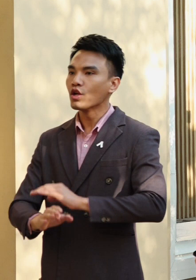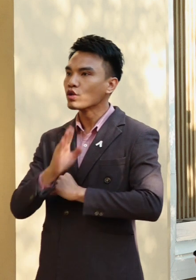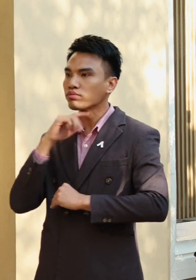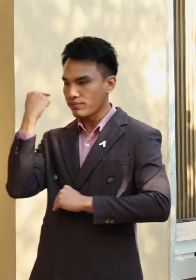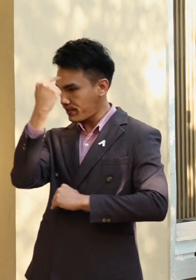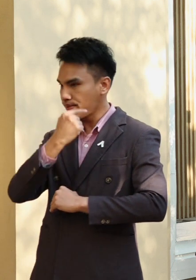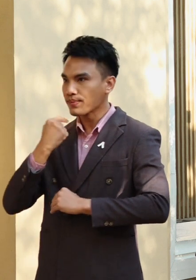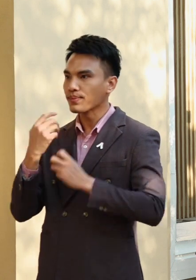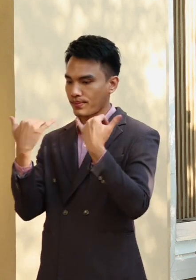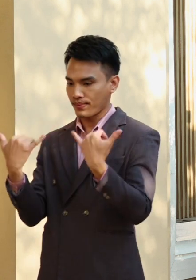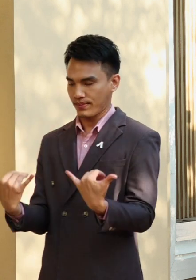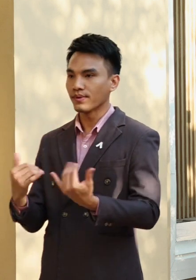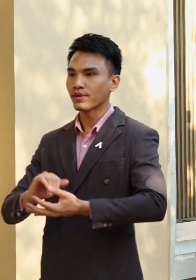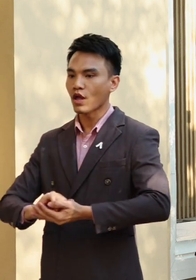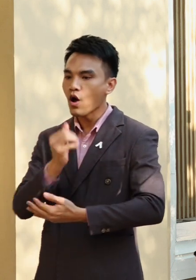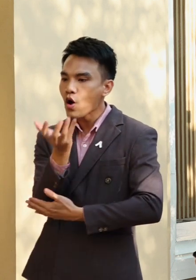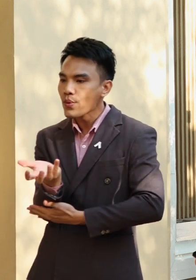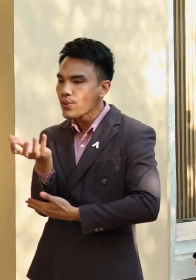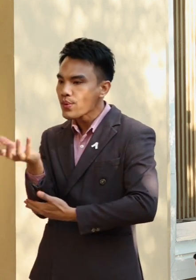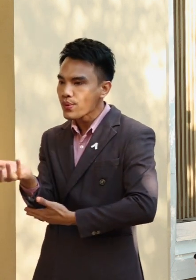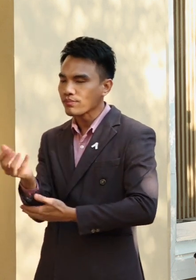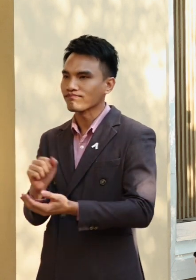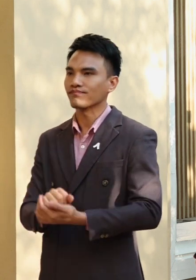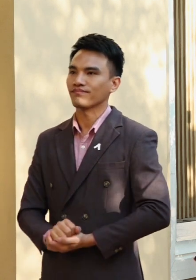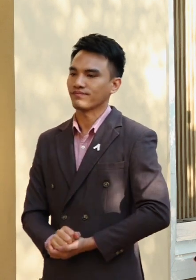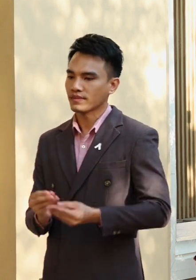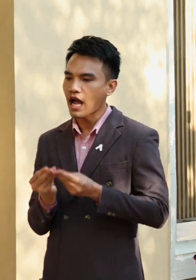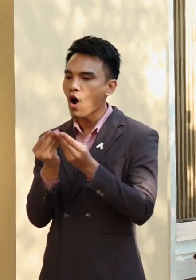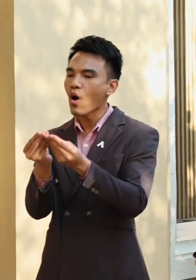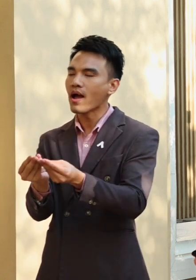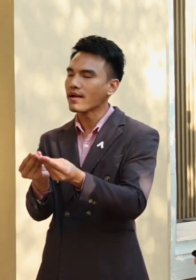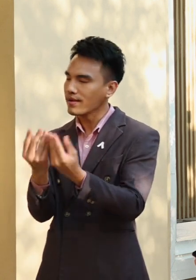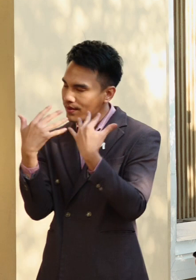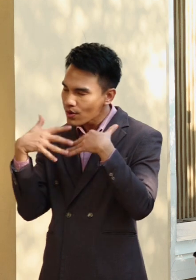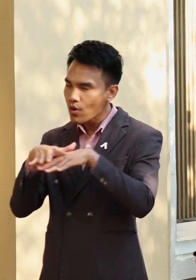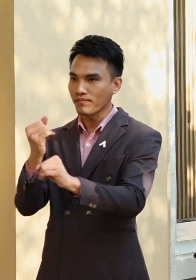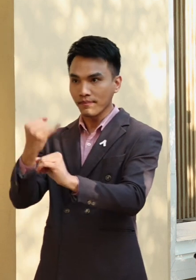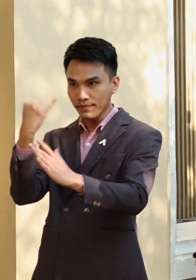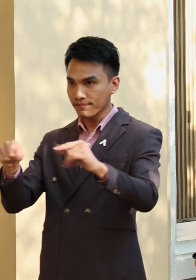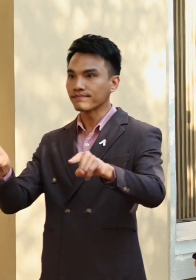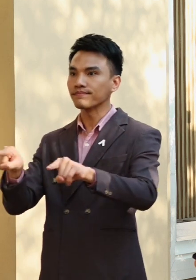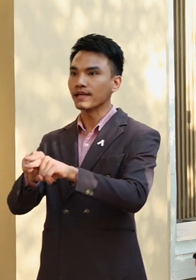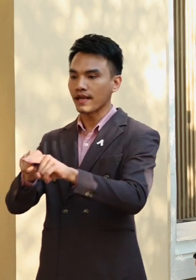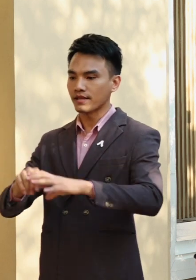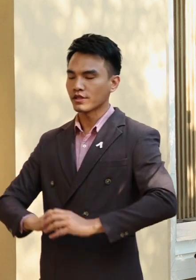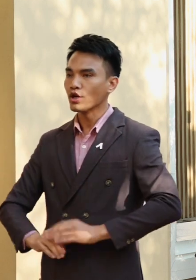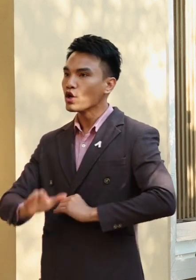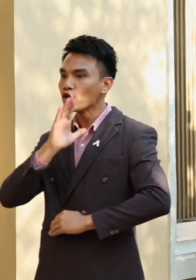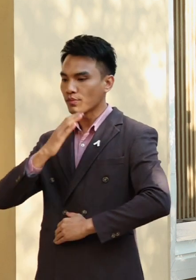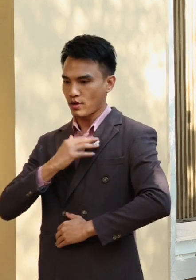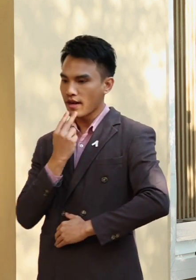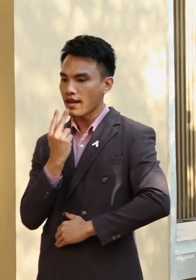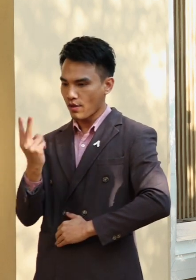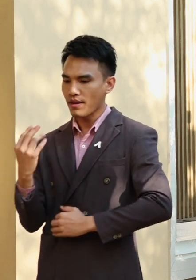ใดนะครับให้ขอทานนะครับเป็นการให้ทานก็ถือว่าเป็นการทำผิดกฎหมายด้วยเช่นกันที่ถ้าหากพบเห็น